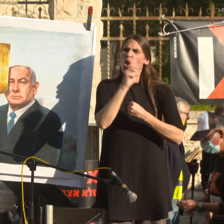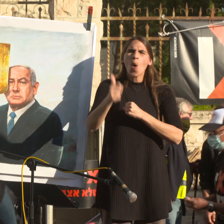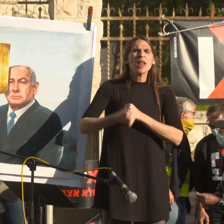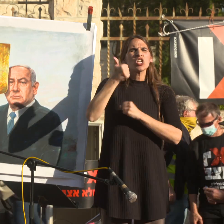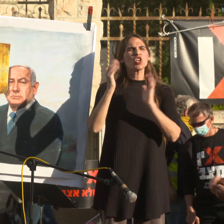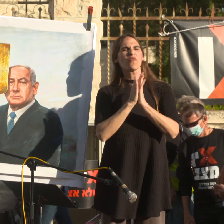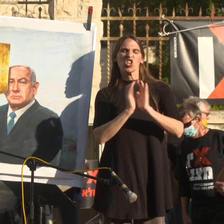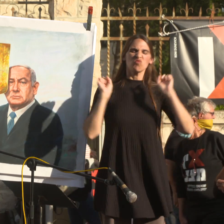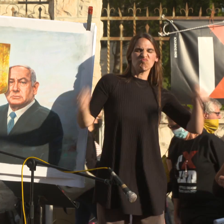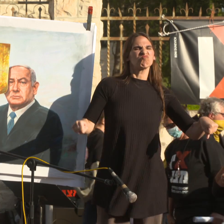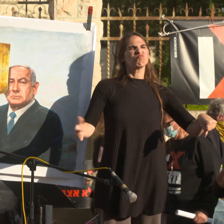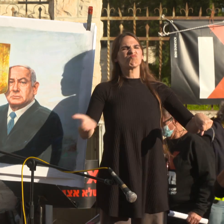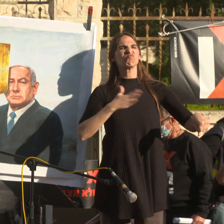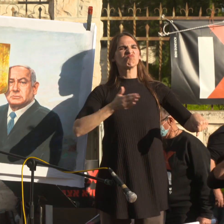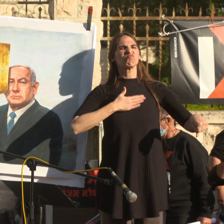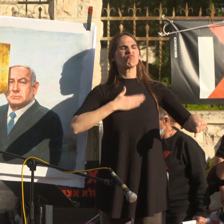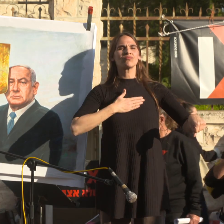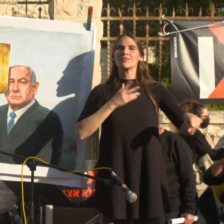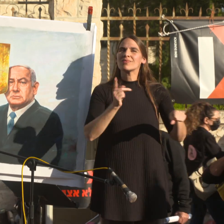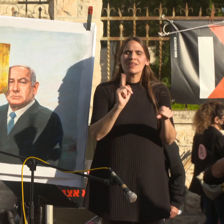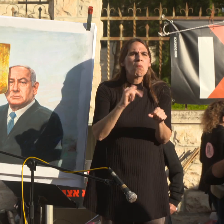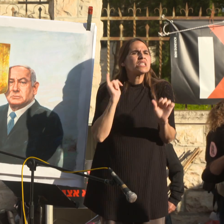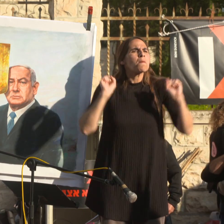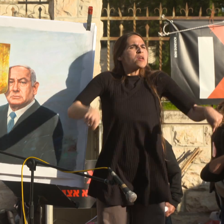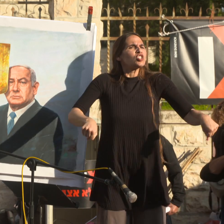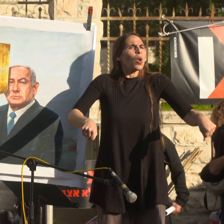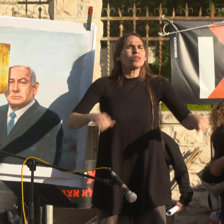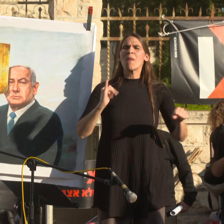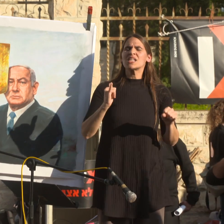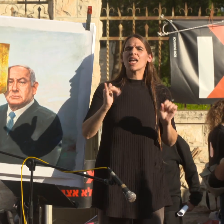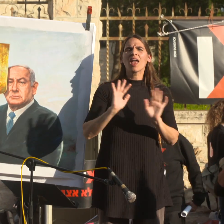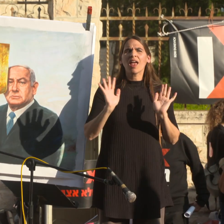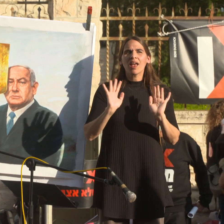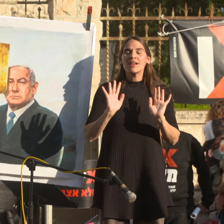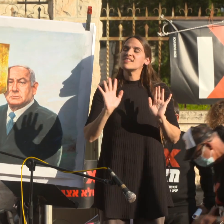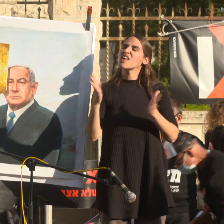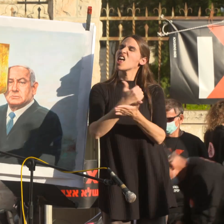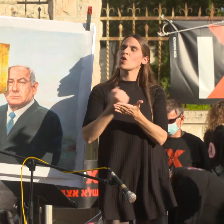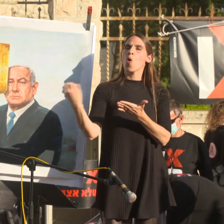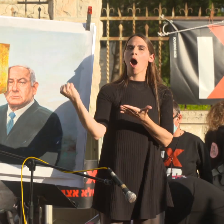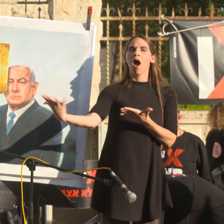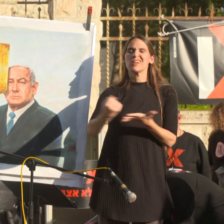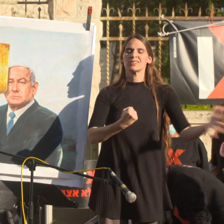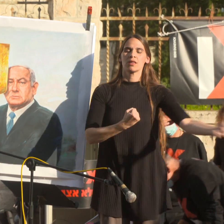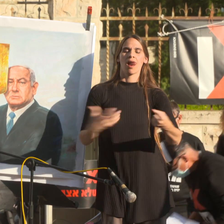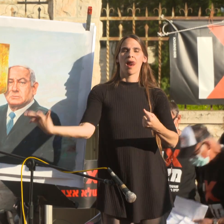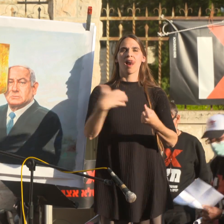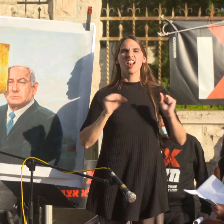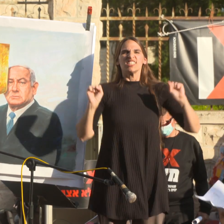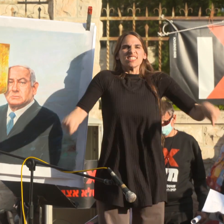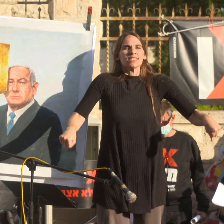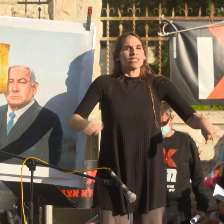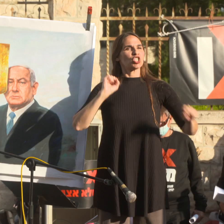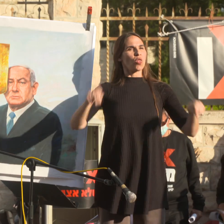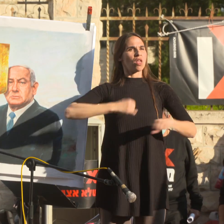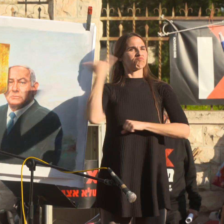שמבקש משילות, לא מנהיג שדואג, מה זה משילות בעצם? זה רק לאסוף כוח בשביל להנציח את שלטונו. ומה שחסר